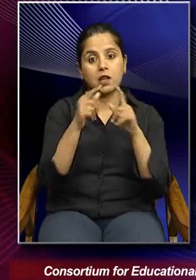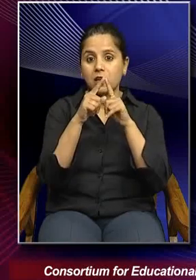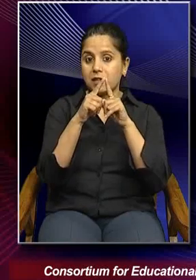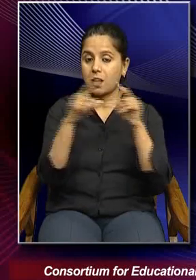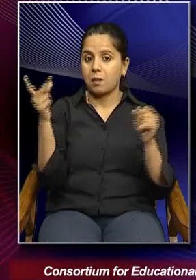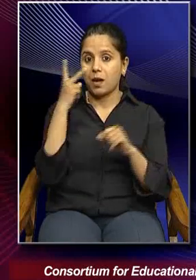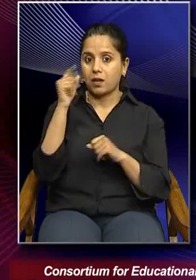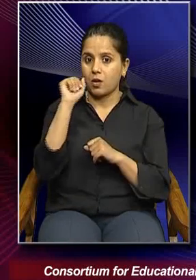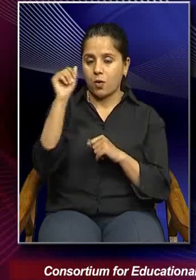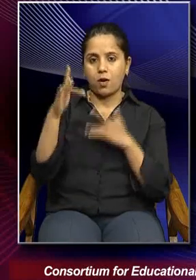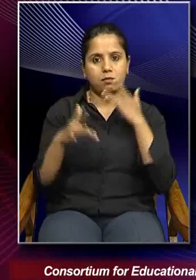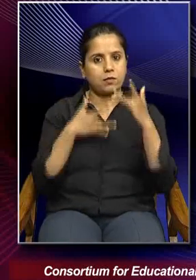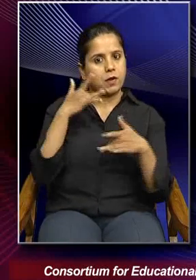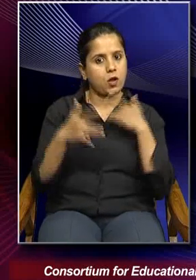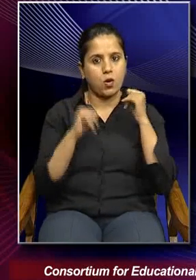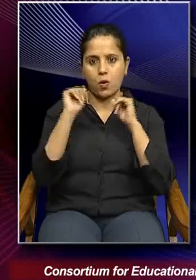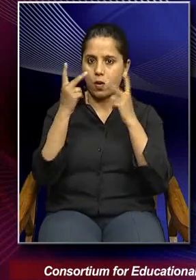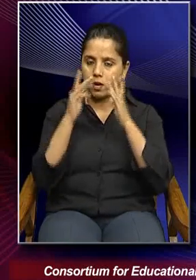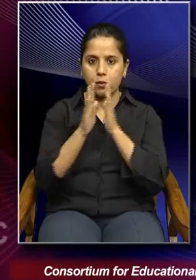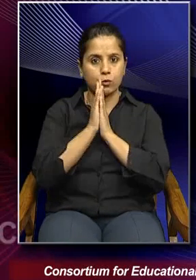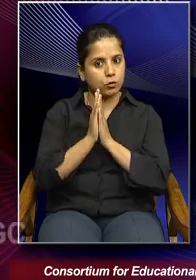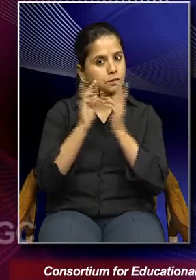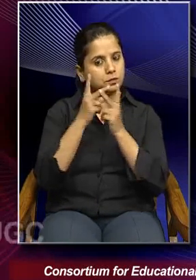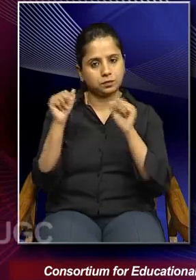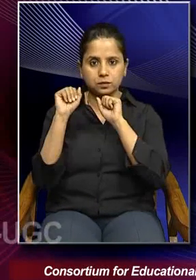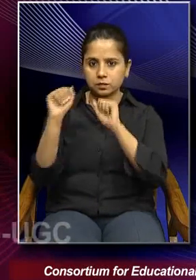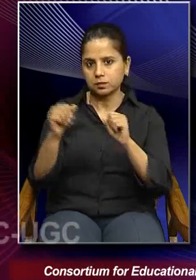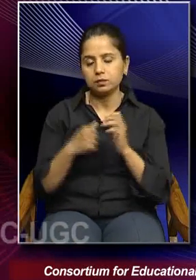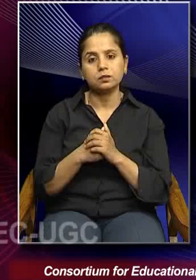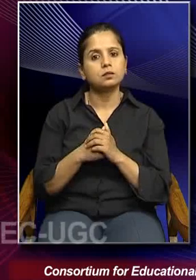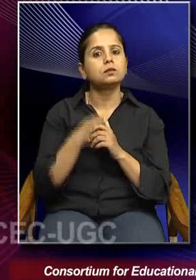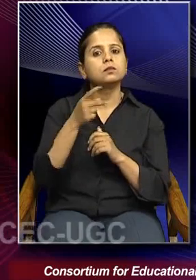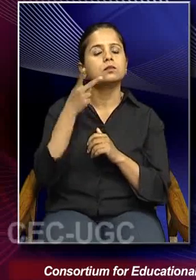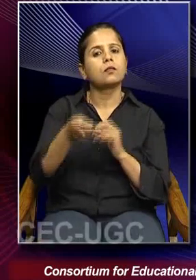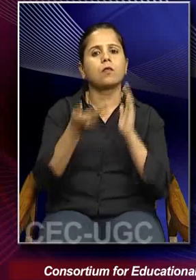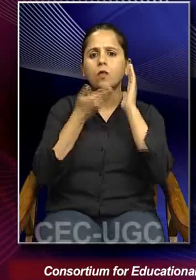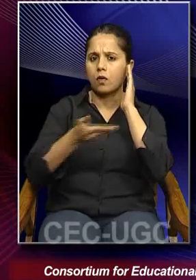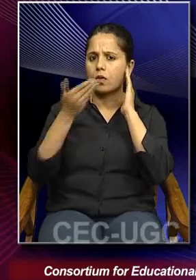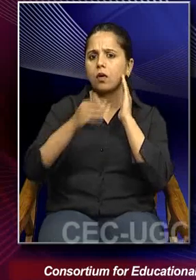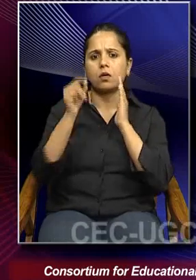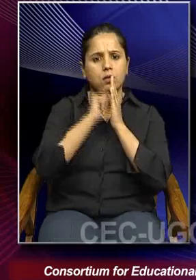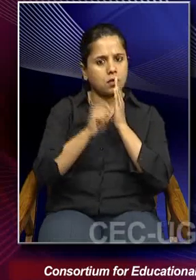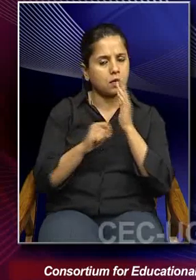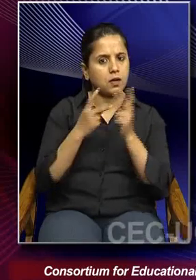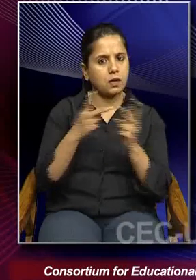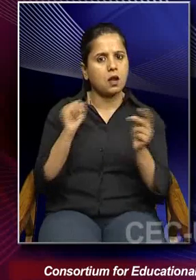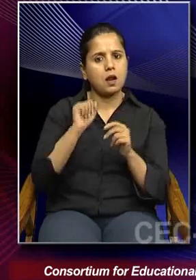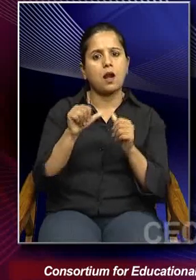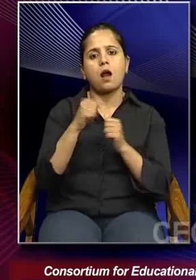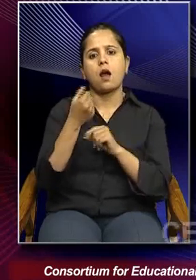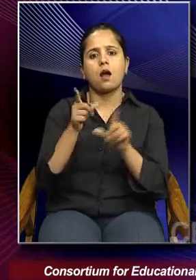की भावनाएं उनको एक कविता आत्मक रूप में अगेन